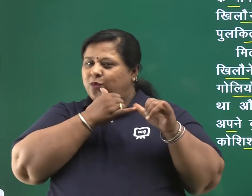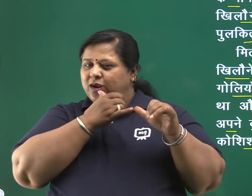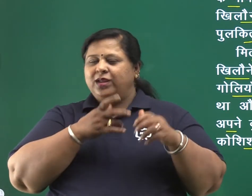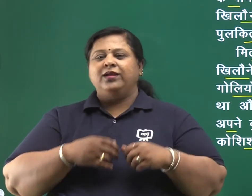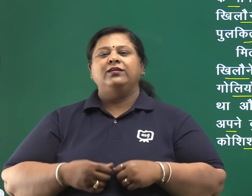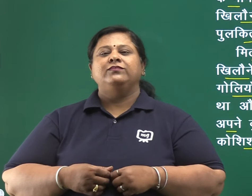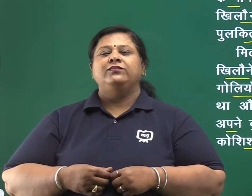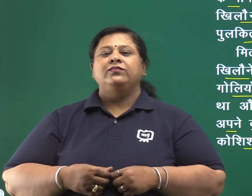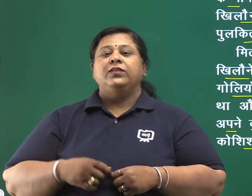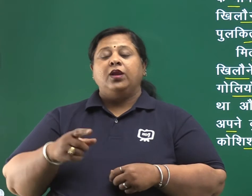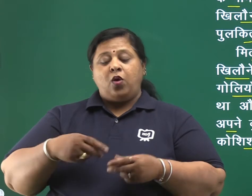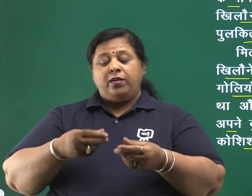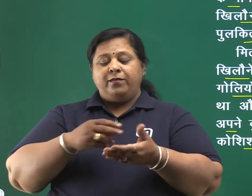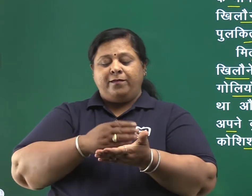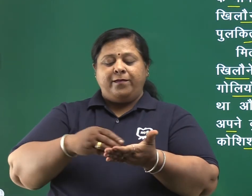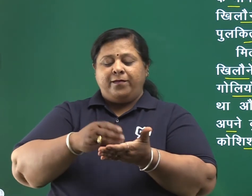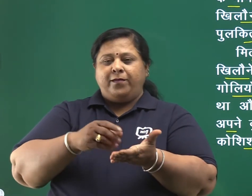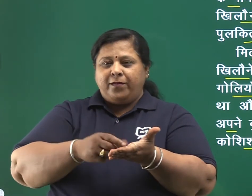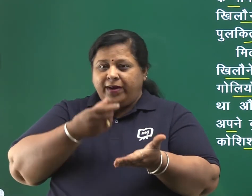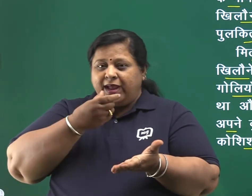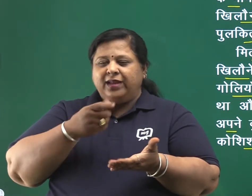मुरली और मिठाई